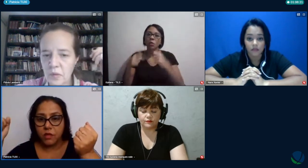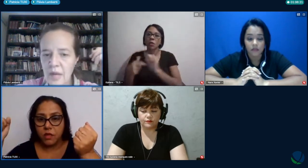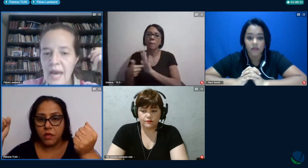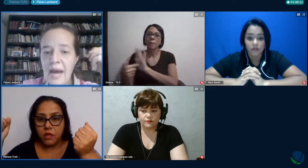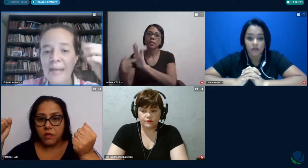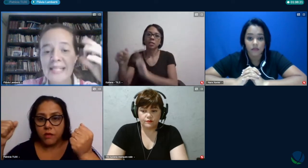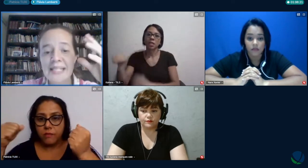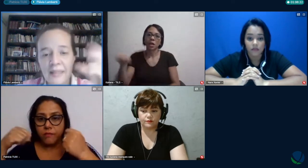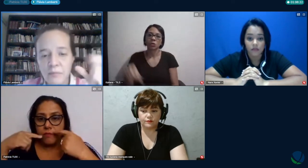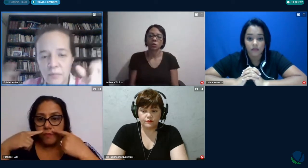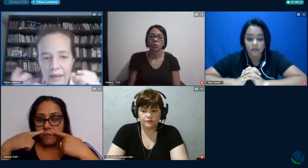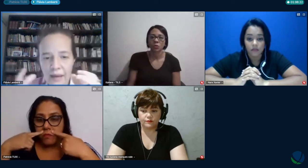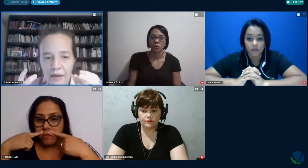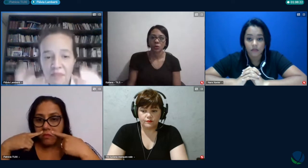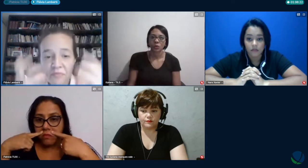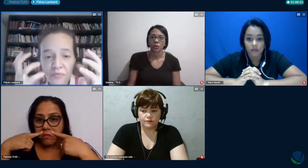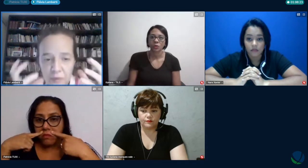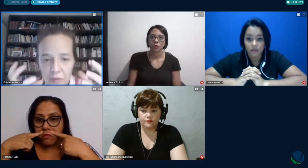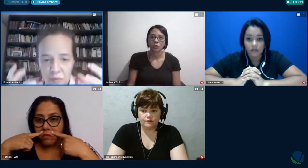apresentado. Mas, assim,